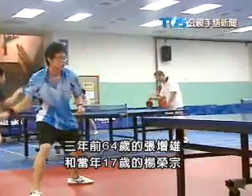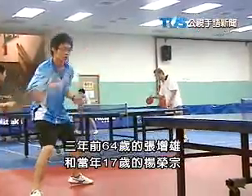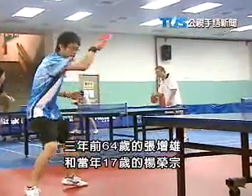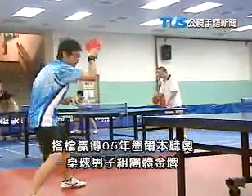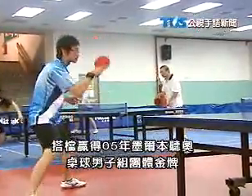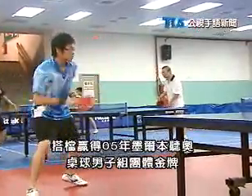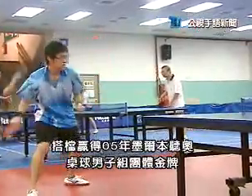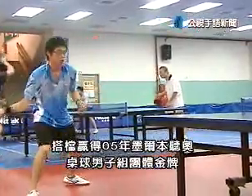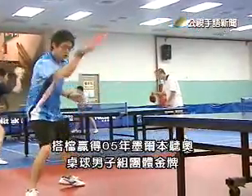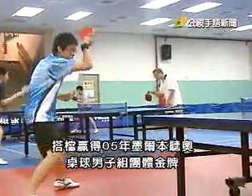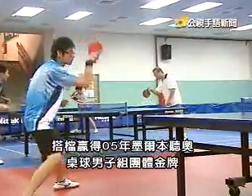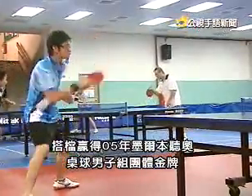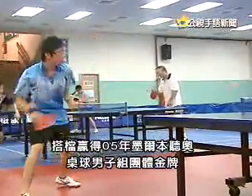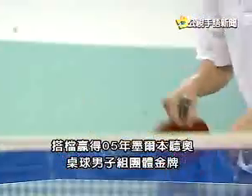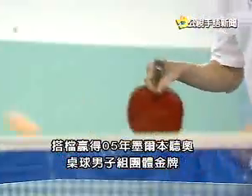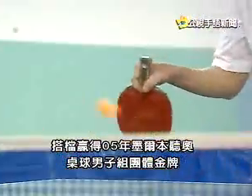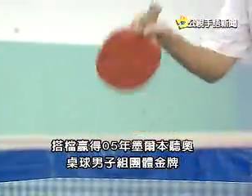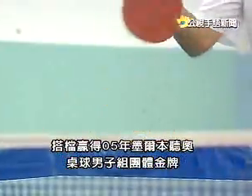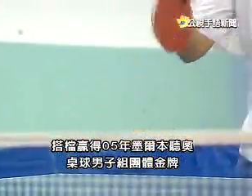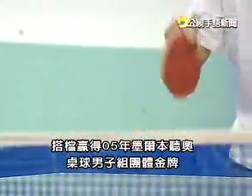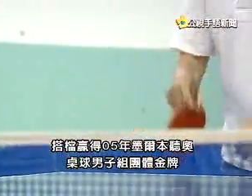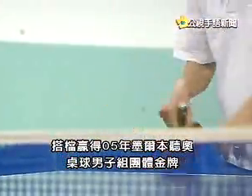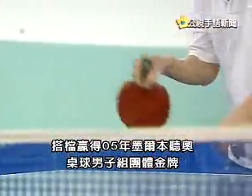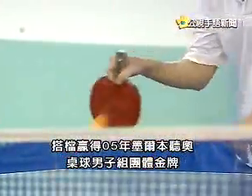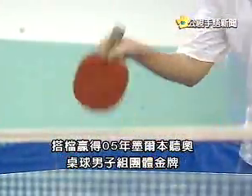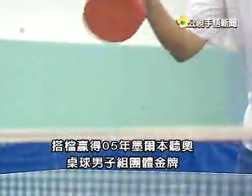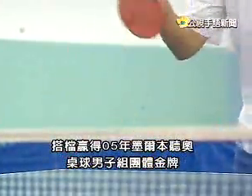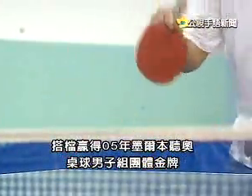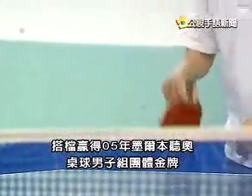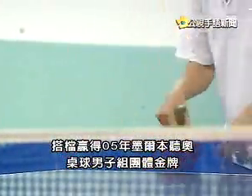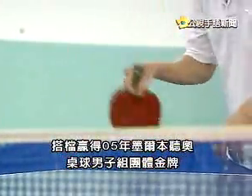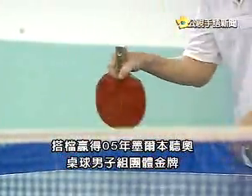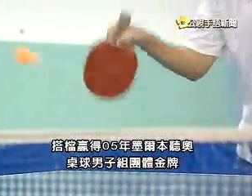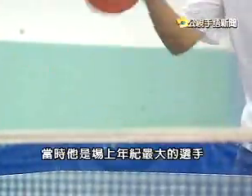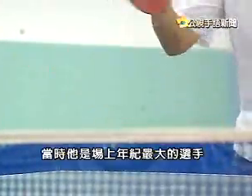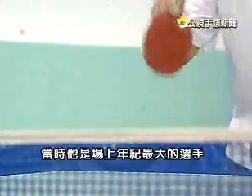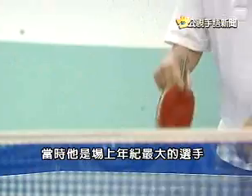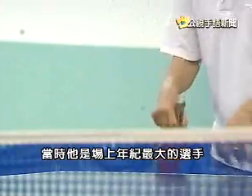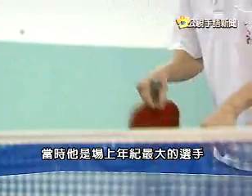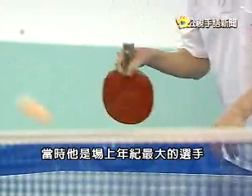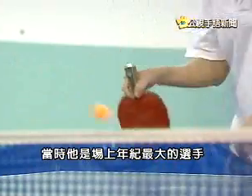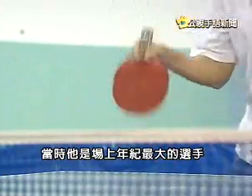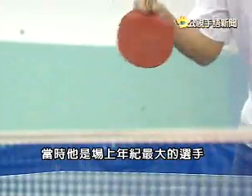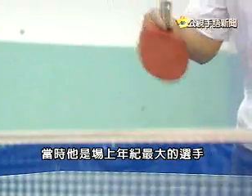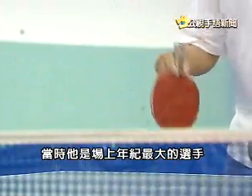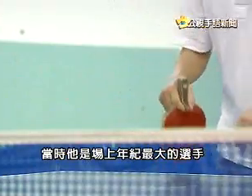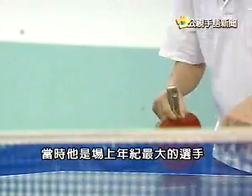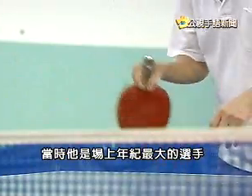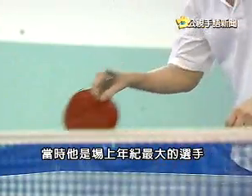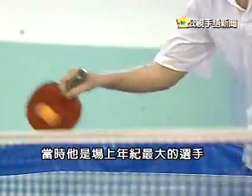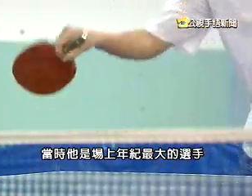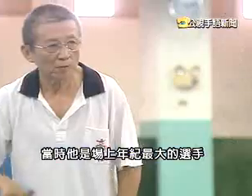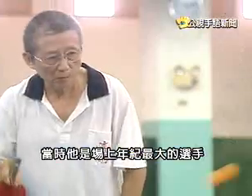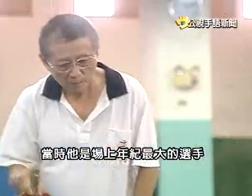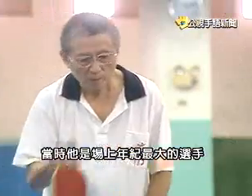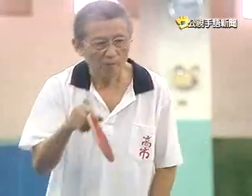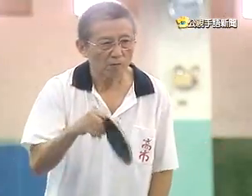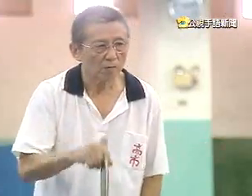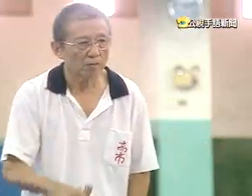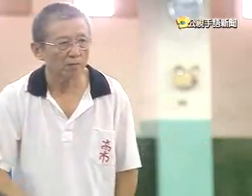搭档赢得2005年墨尔本听奥桌球男子组团体金牌，当时他是场上年纪最大的选手。而这一次